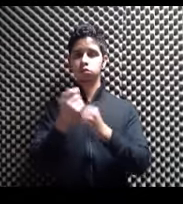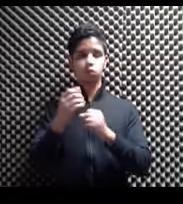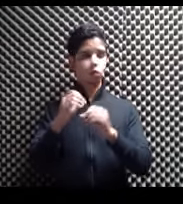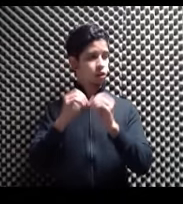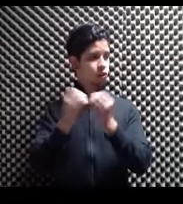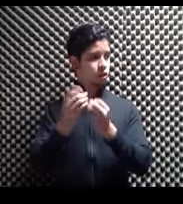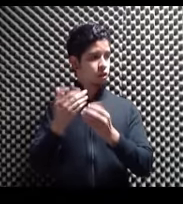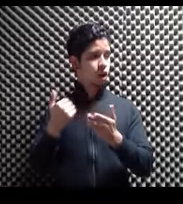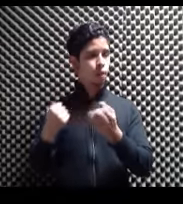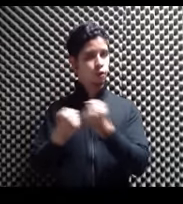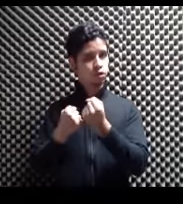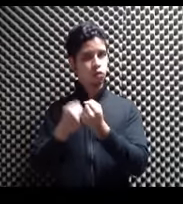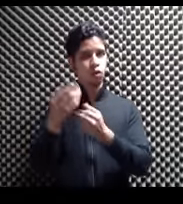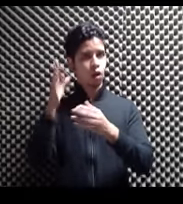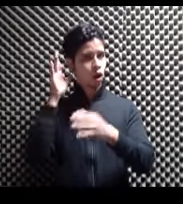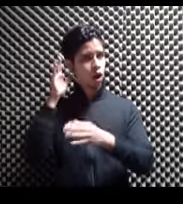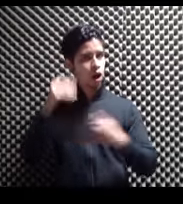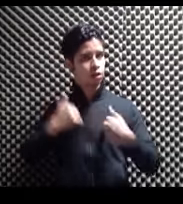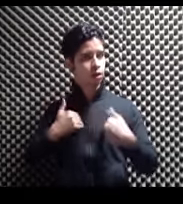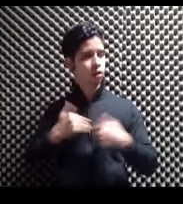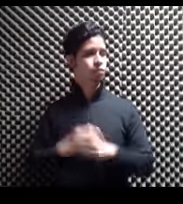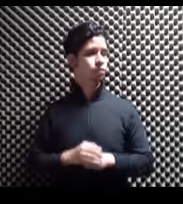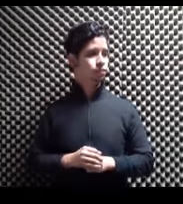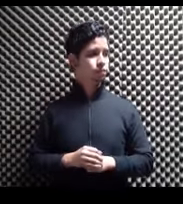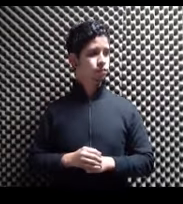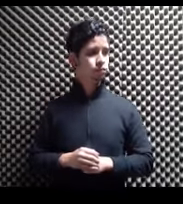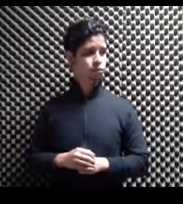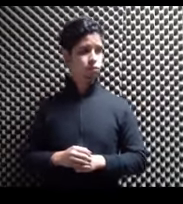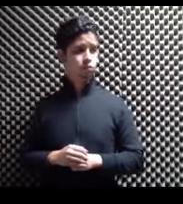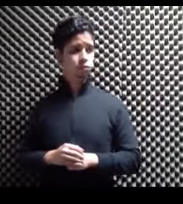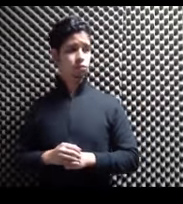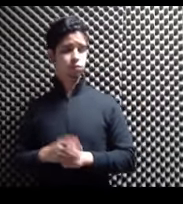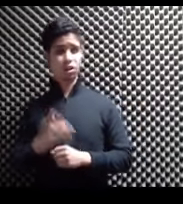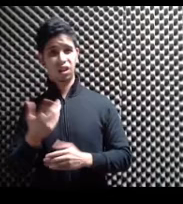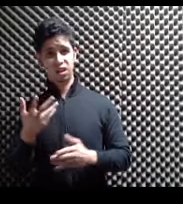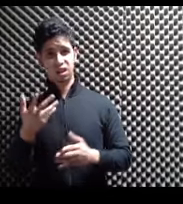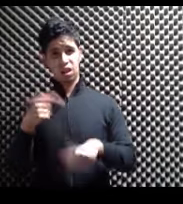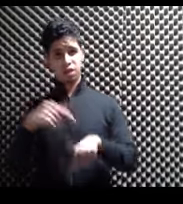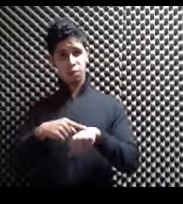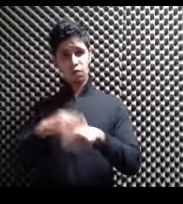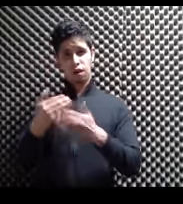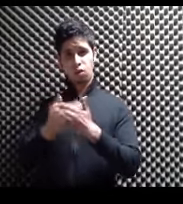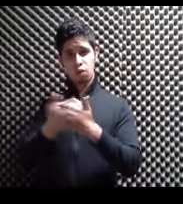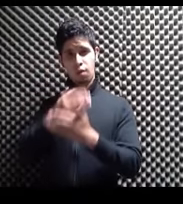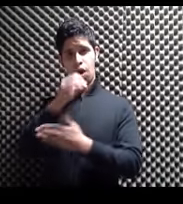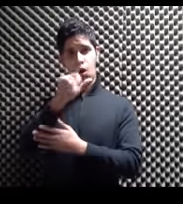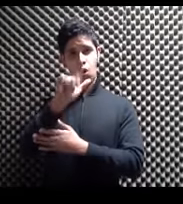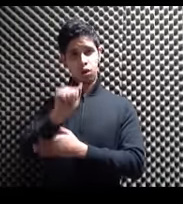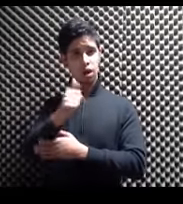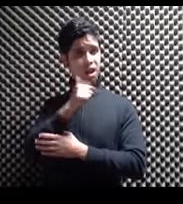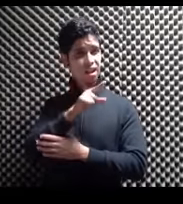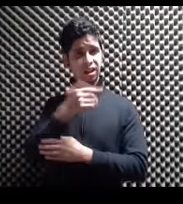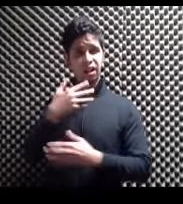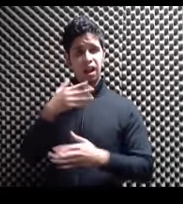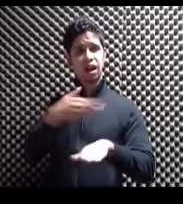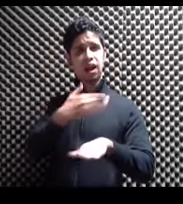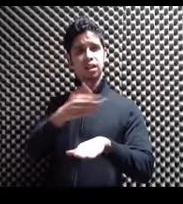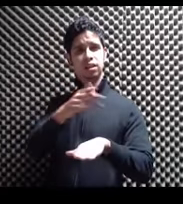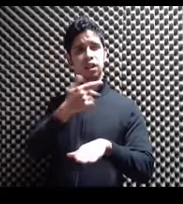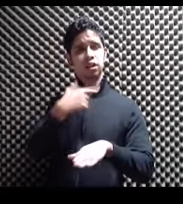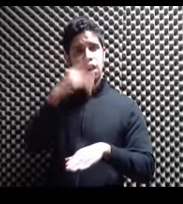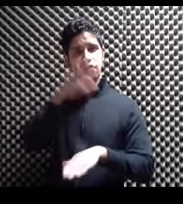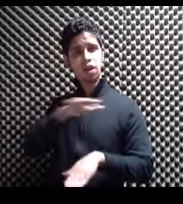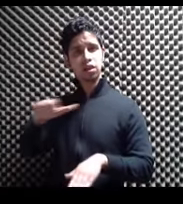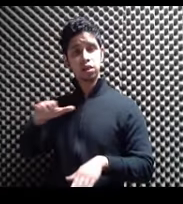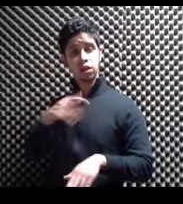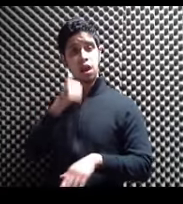es que en la época de la nueva ola, Tami era la cantante infantil. Y ella interpretó